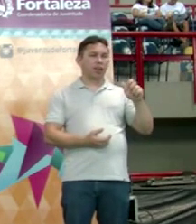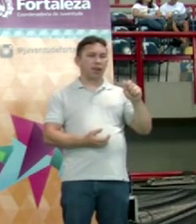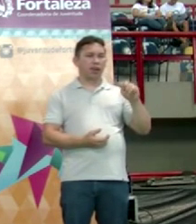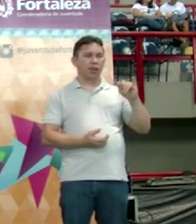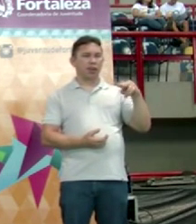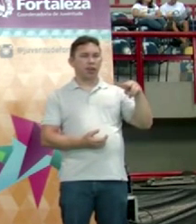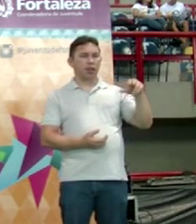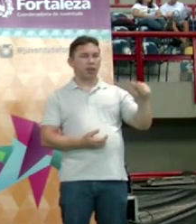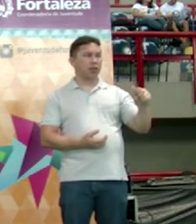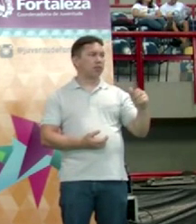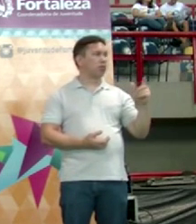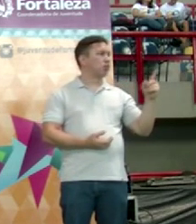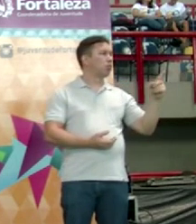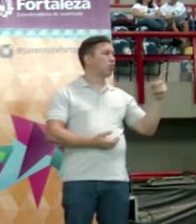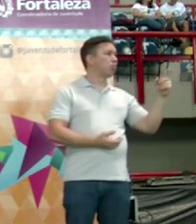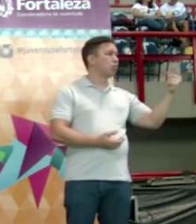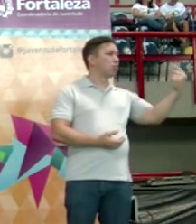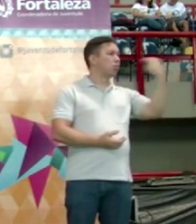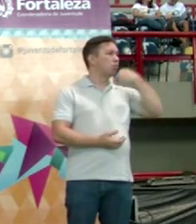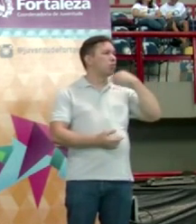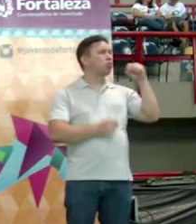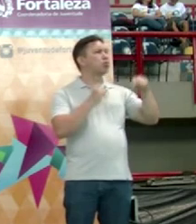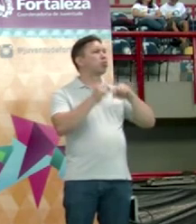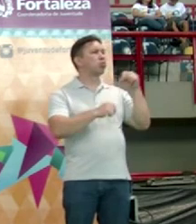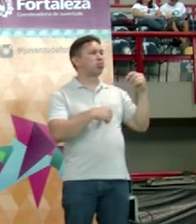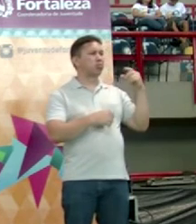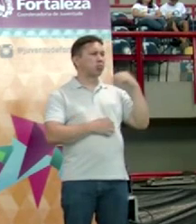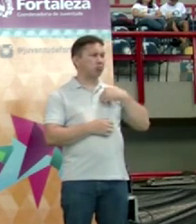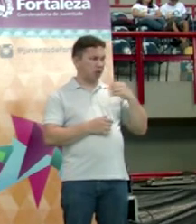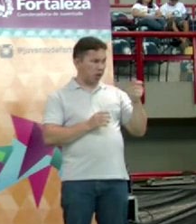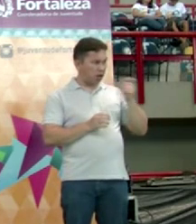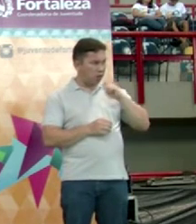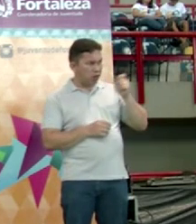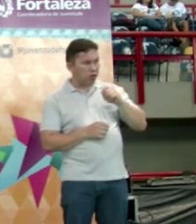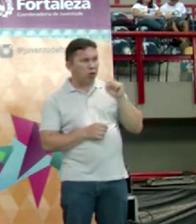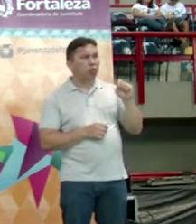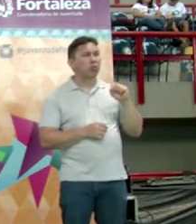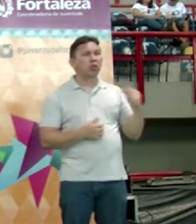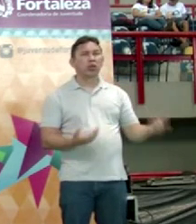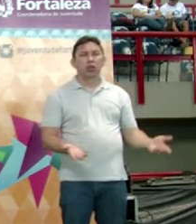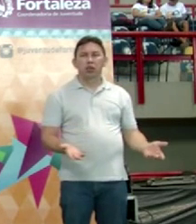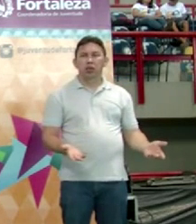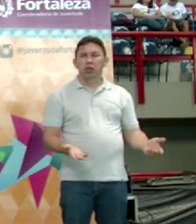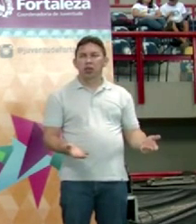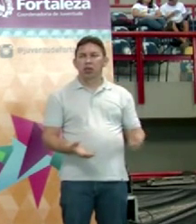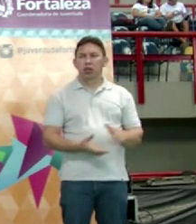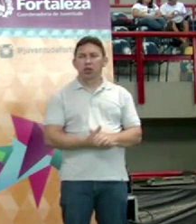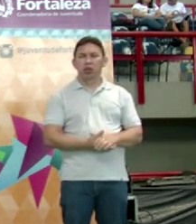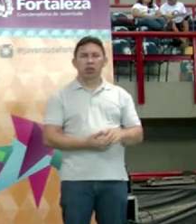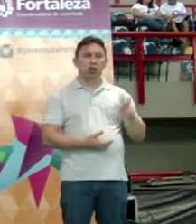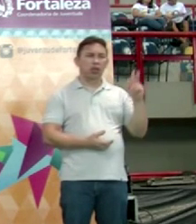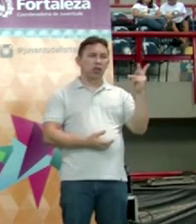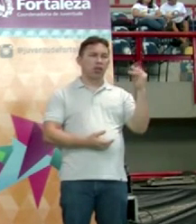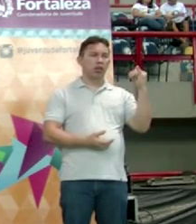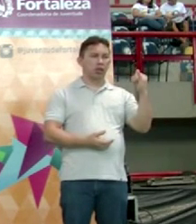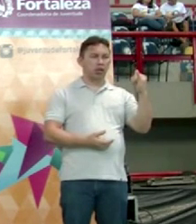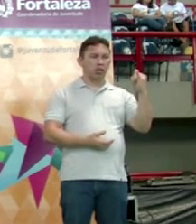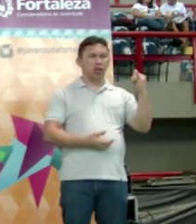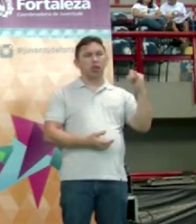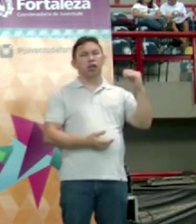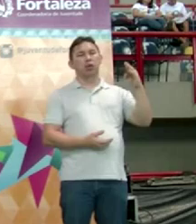Quem manda a pergunta depois, até no final, se quiser me informar o que é, eu não sei. É uma droga? O que é? Vocês já ouviram falar de